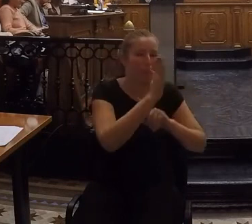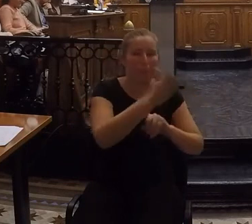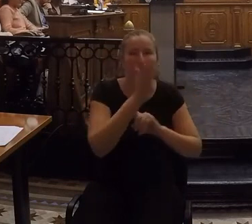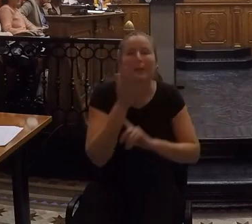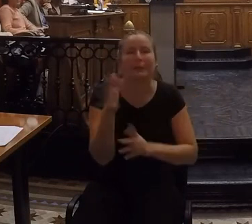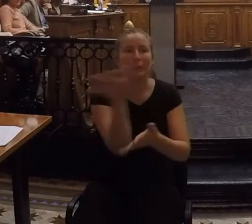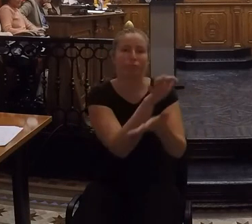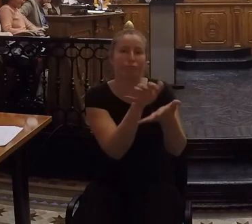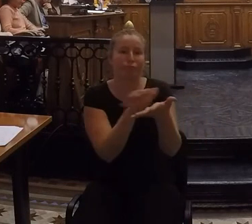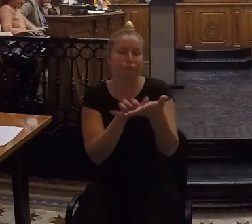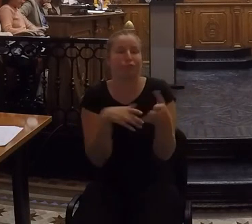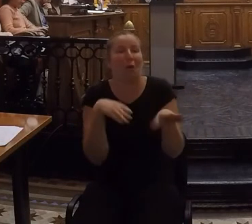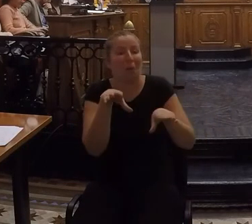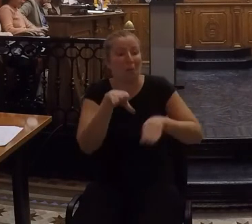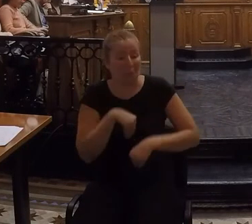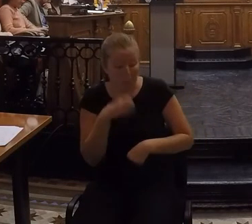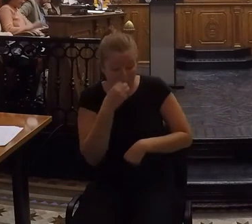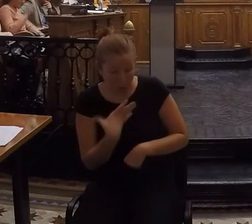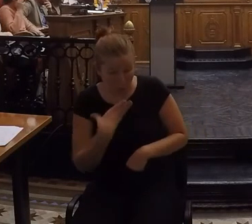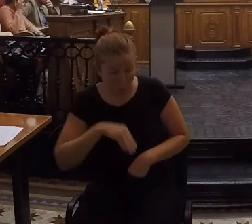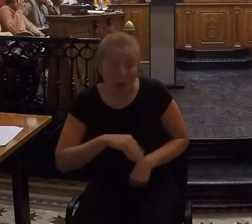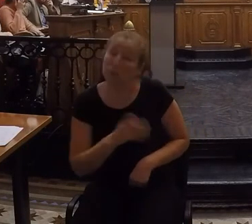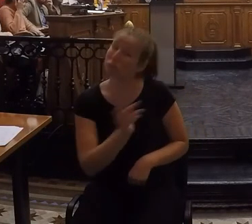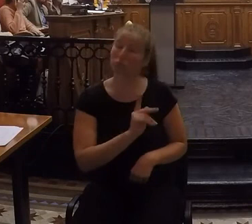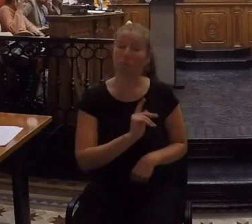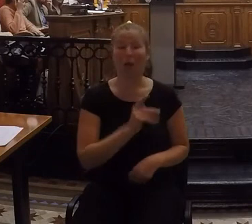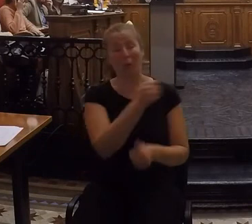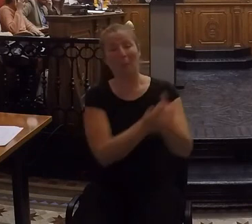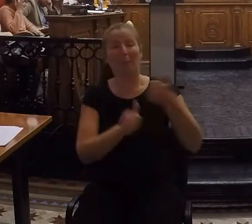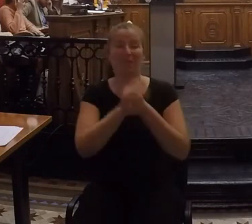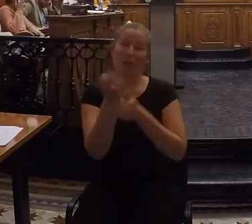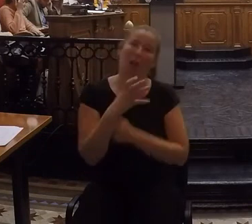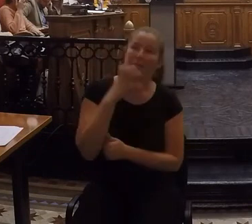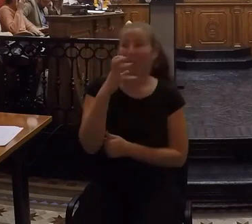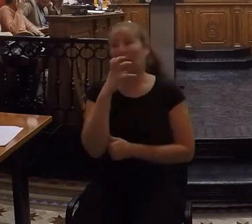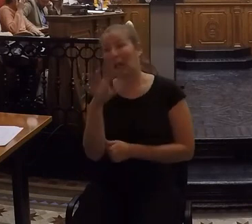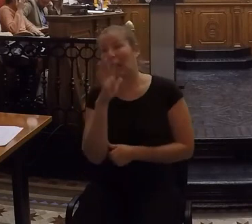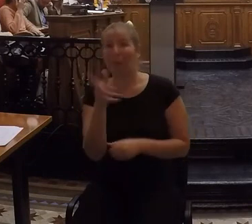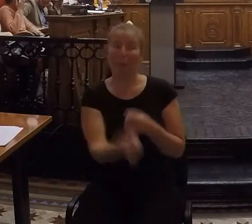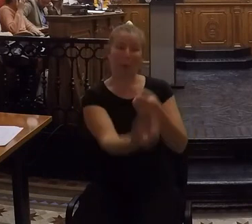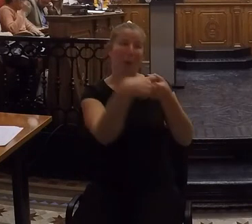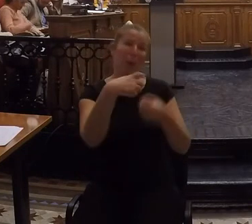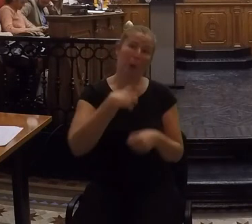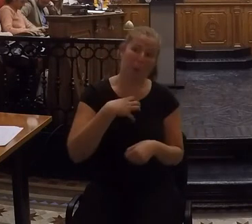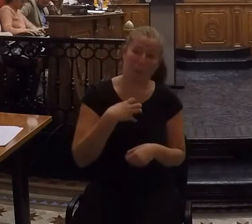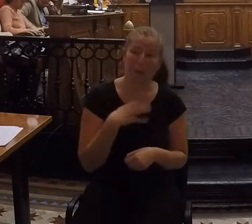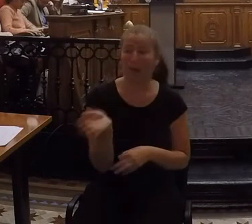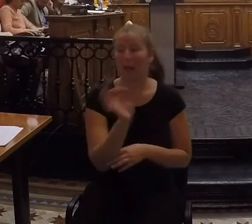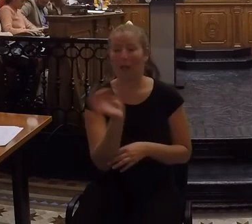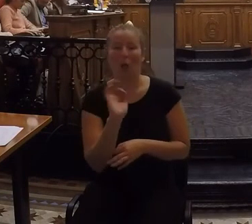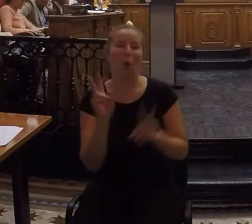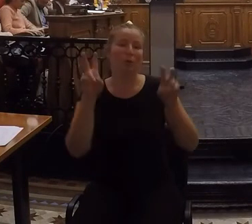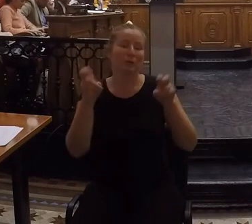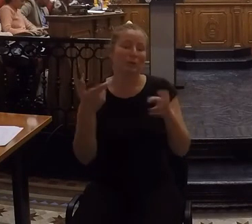propuestas admisibles, prefieran ustedes dedicarse a quejarse de que no les dejamos participar. Quizá piensan que sacan mayor rentabilidad